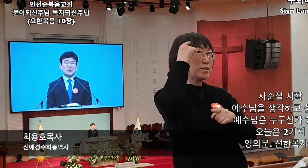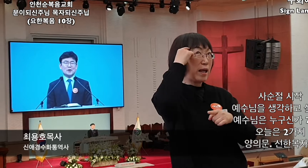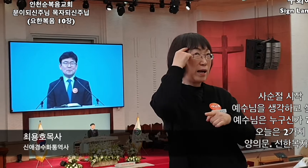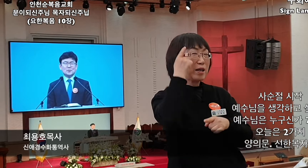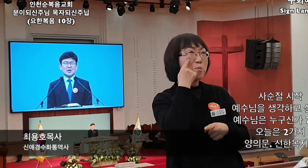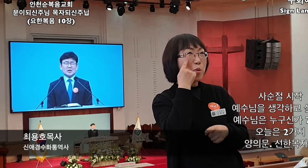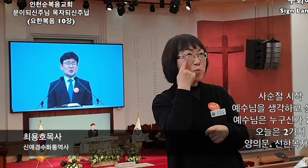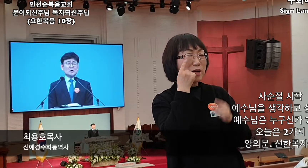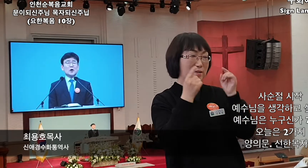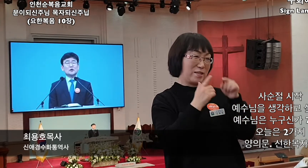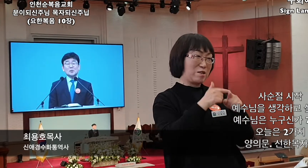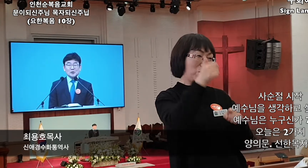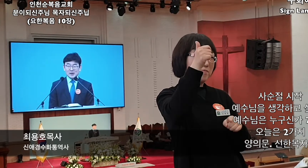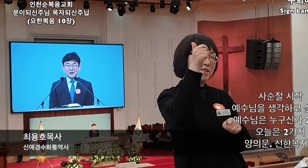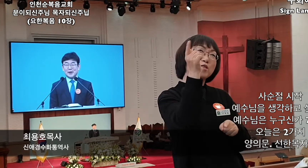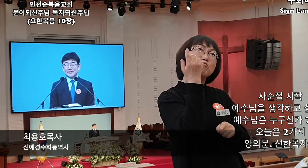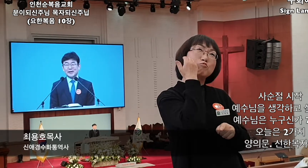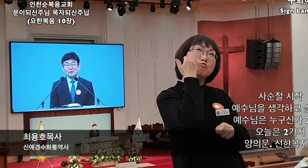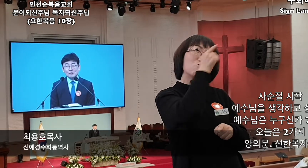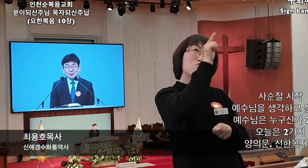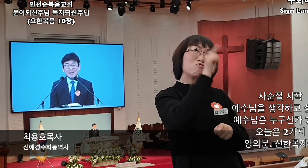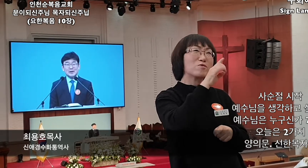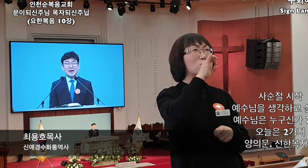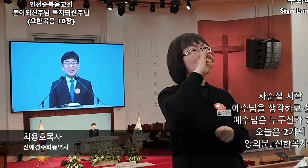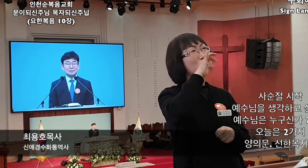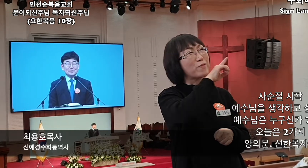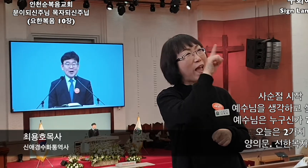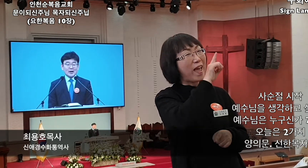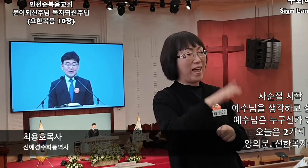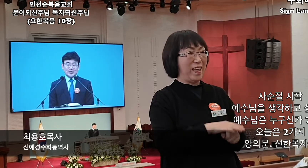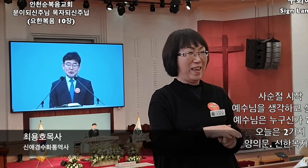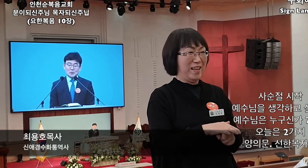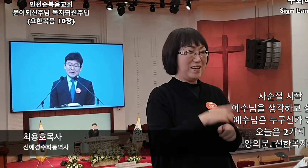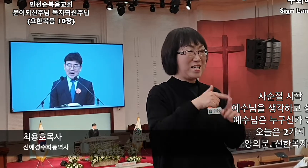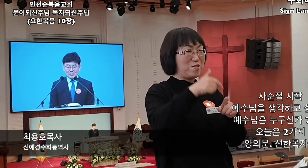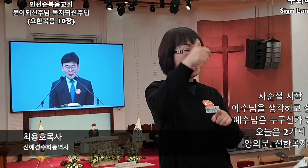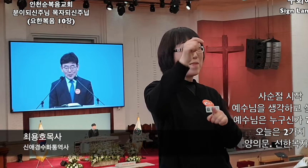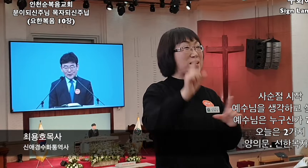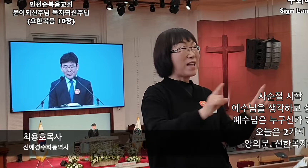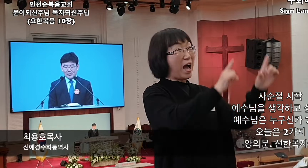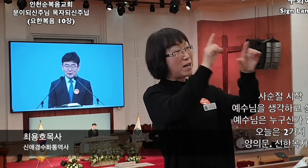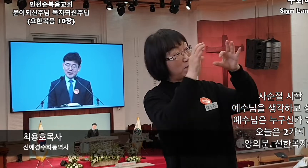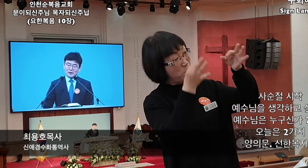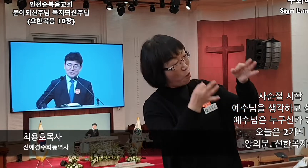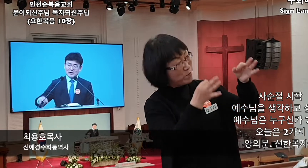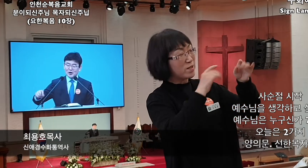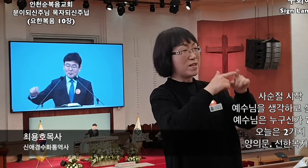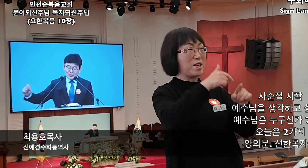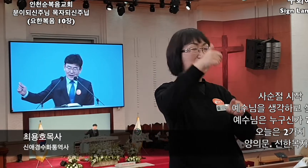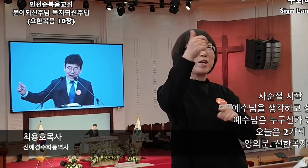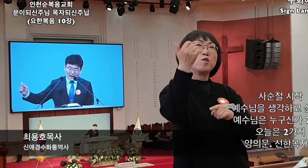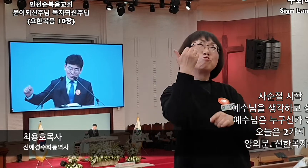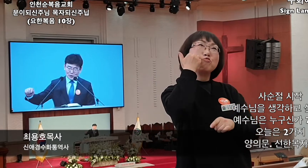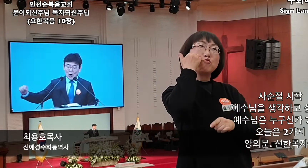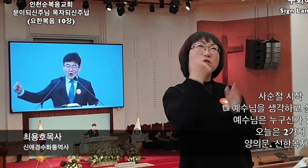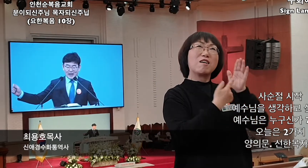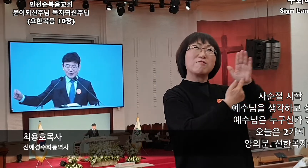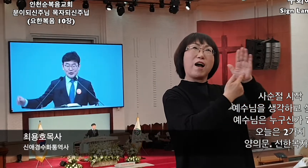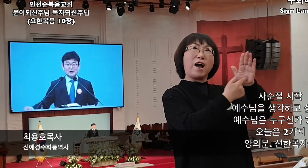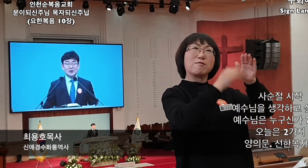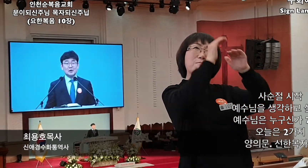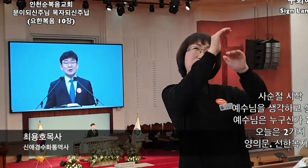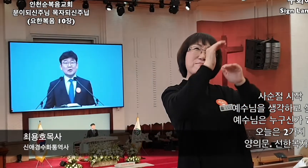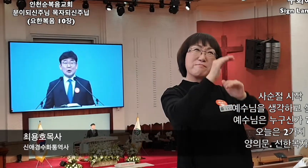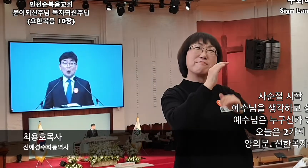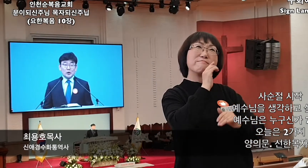생각하고 싶어요. 예수님이 어떤 분인지 굉장히 궁금합니다. 그래서 예수님의 삶을 보면서 우리가 예수님이 이런 분이다 라고 정리할